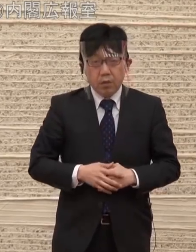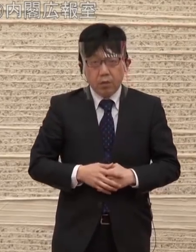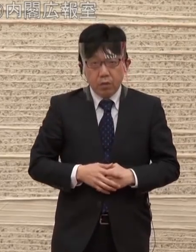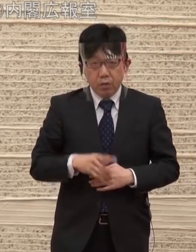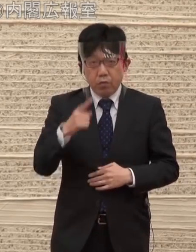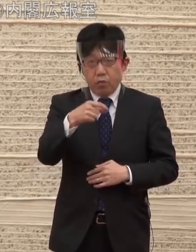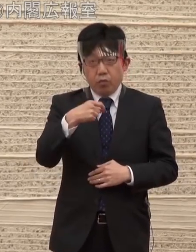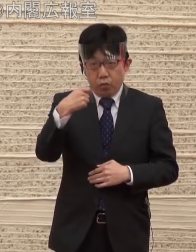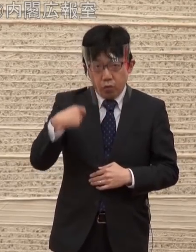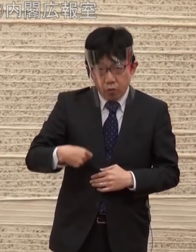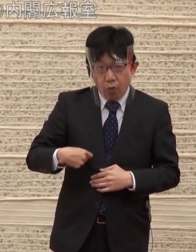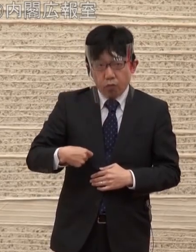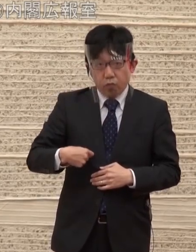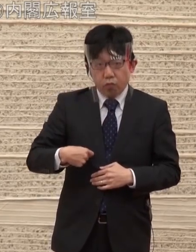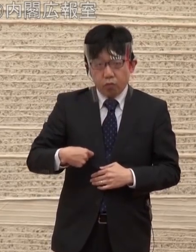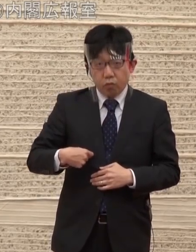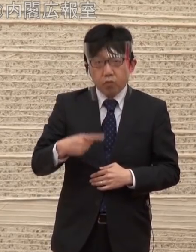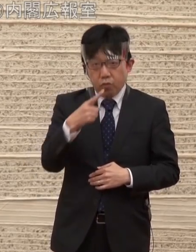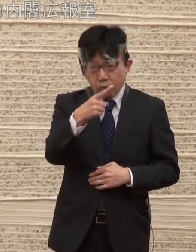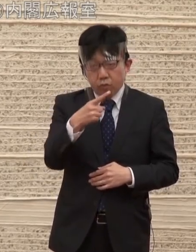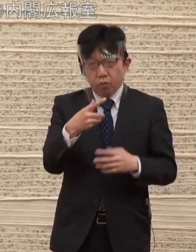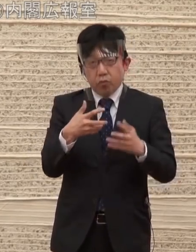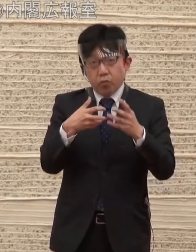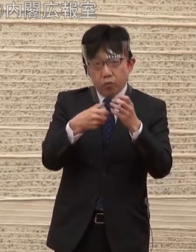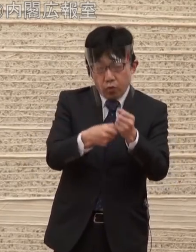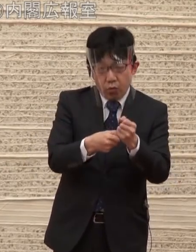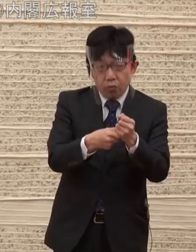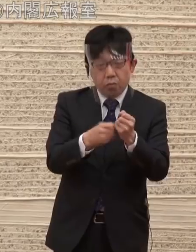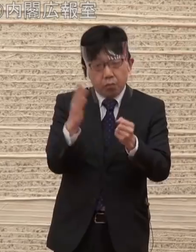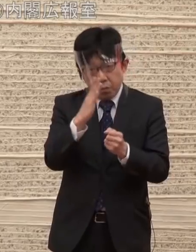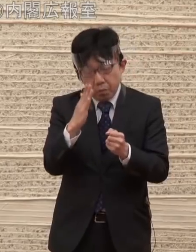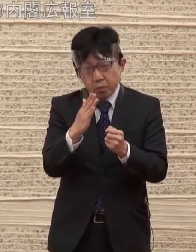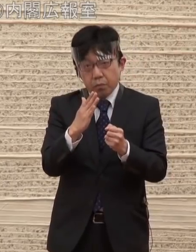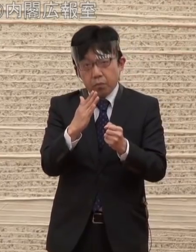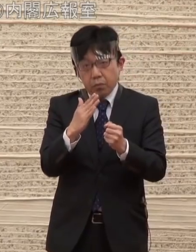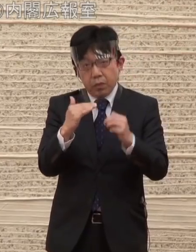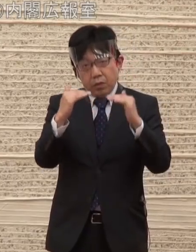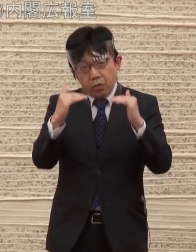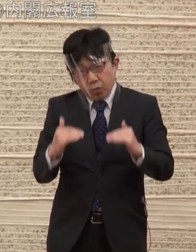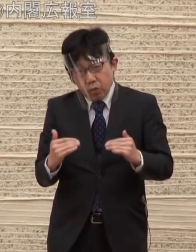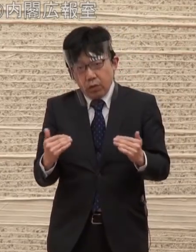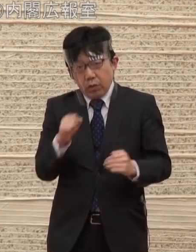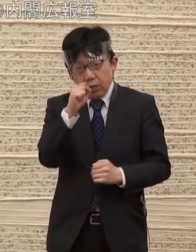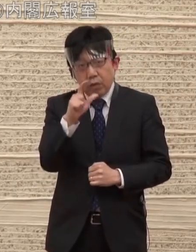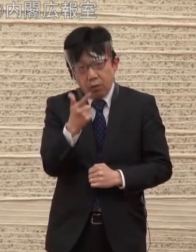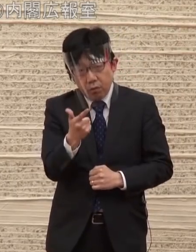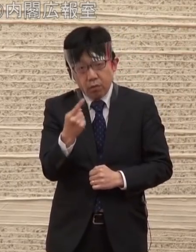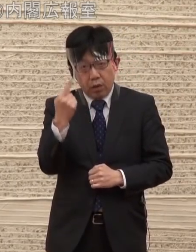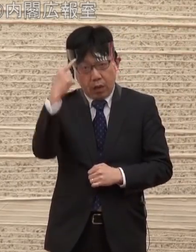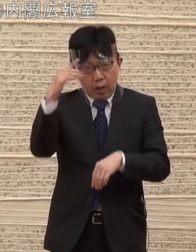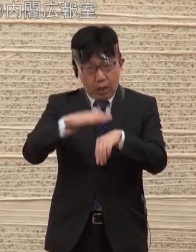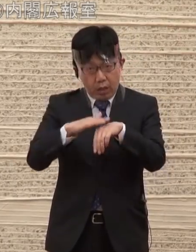中国から中国による依存どう下げるべきだとそういうお考えでしょうか